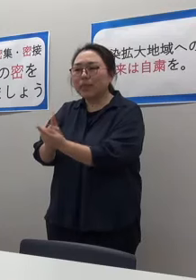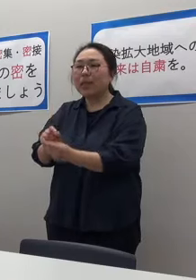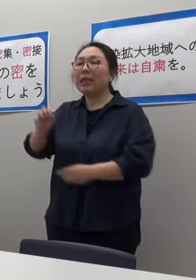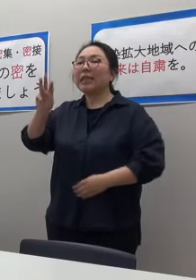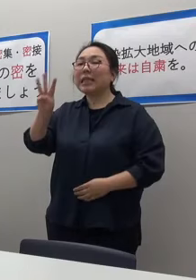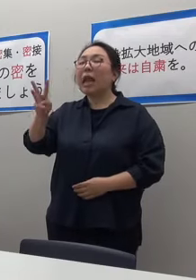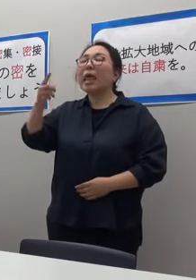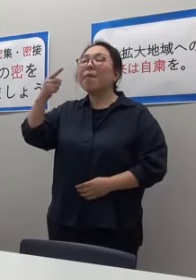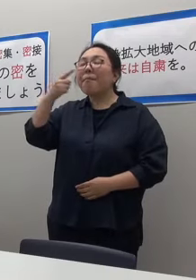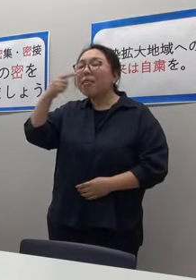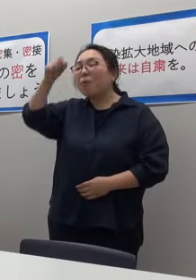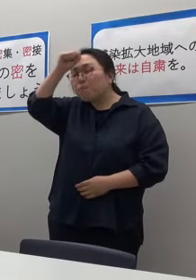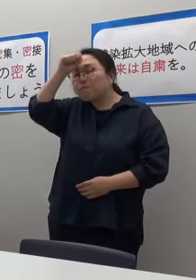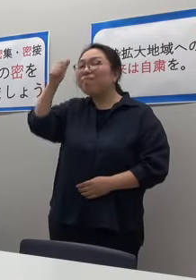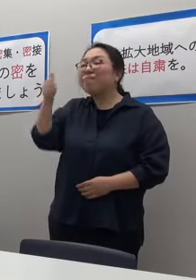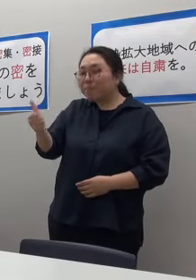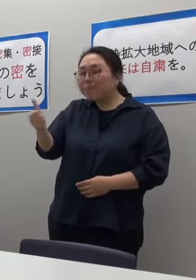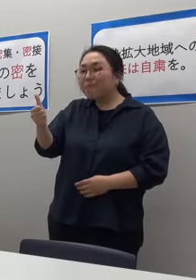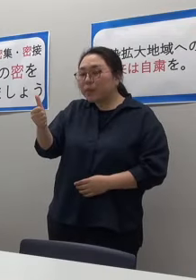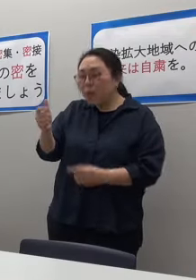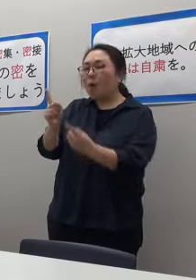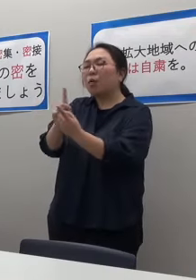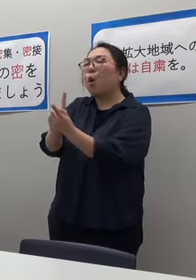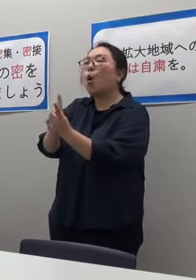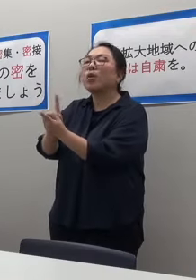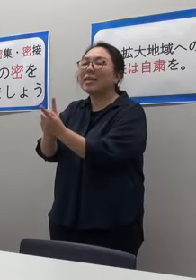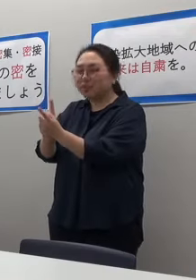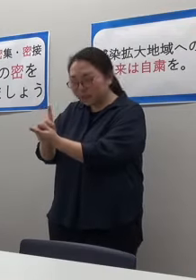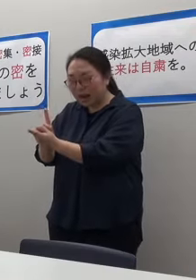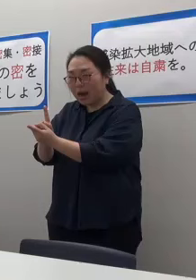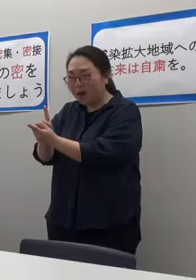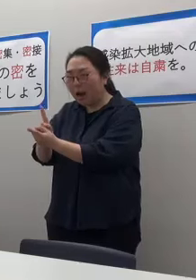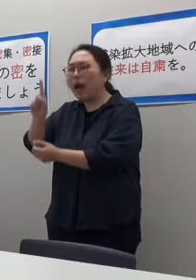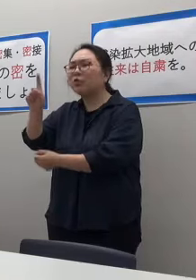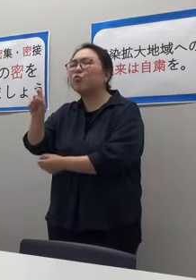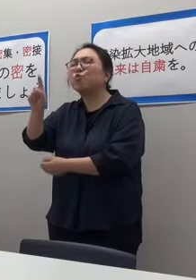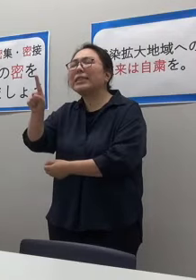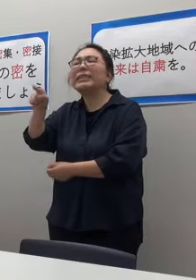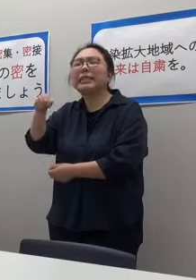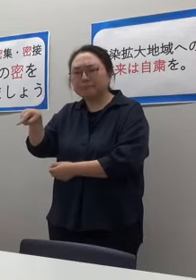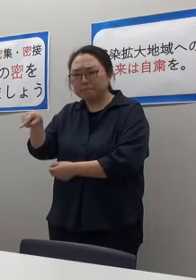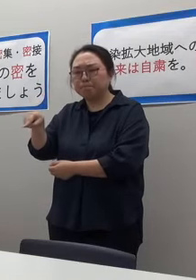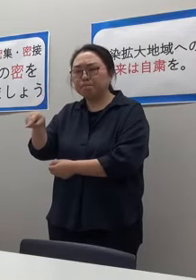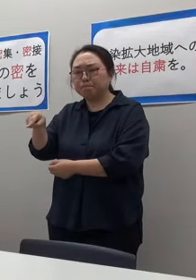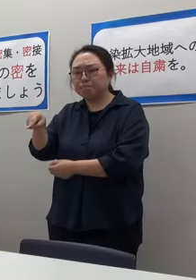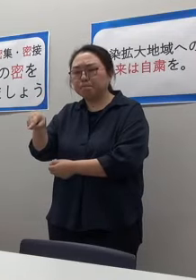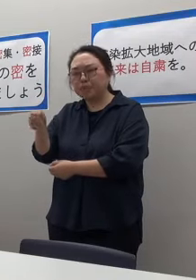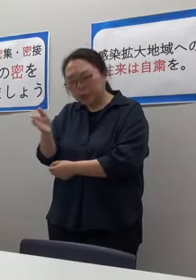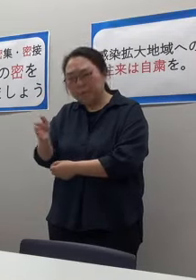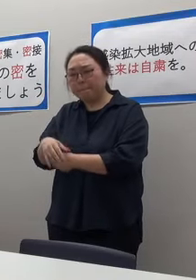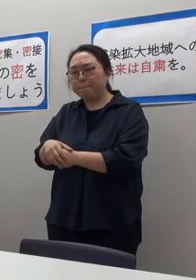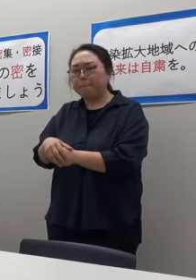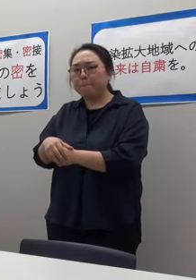3例目の症例に関して濃厚接触者というところで申し上げますと、11例ですね、はい、